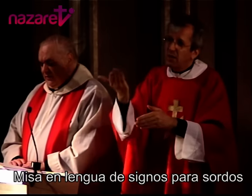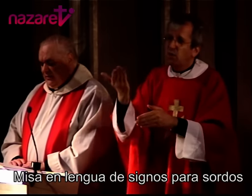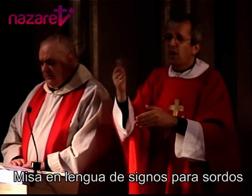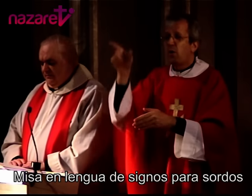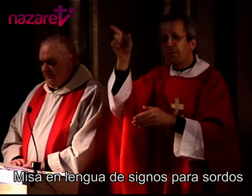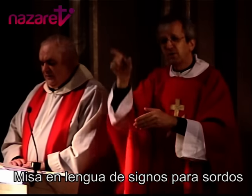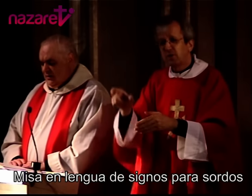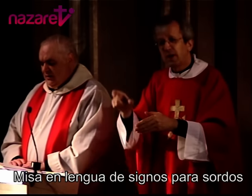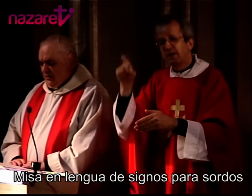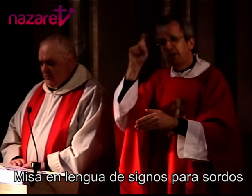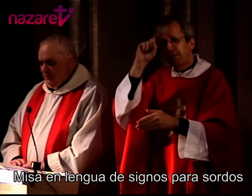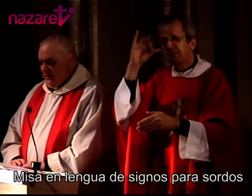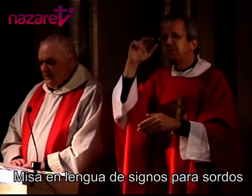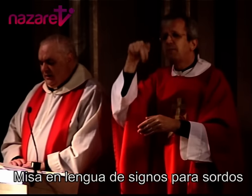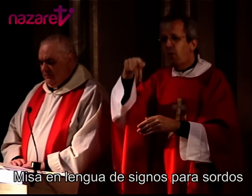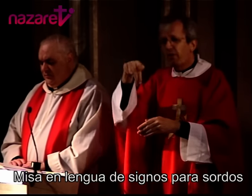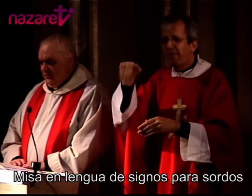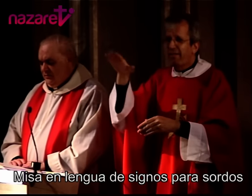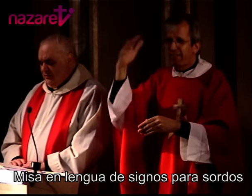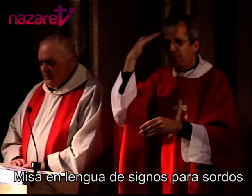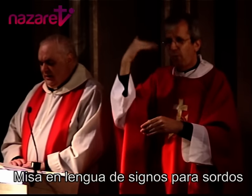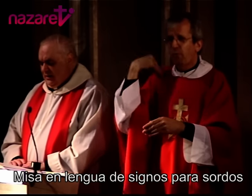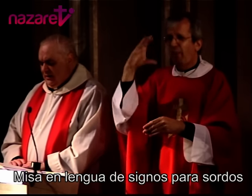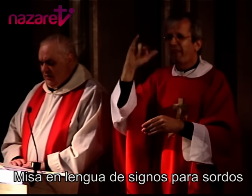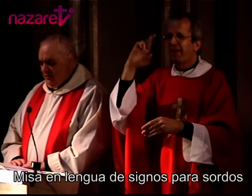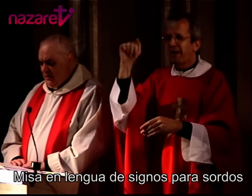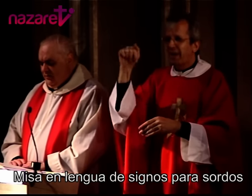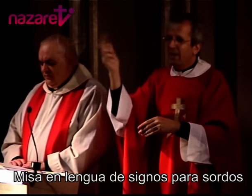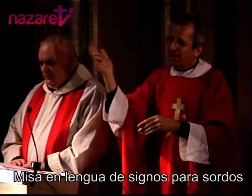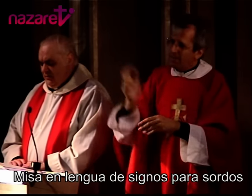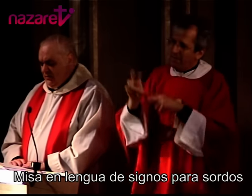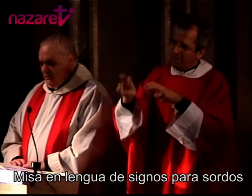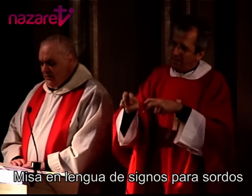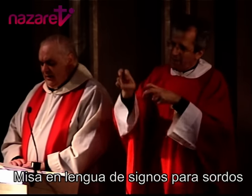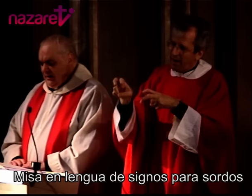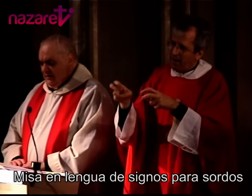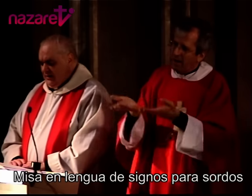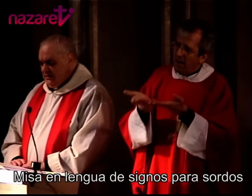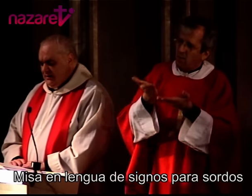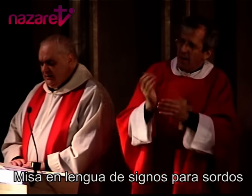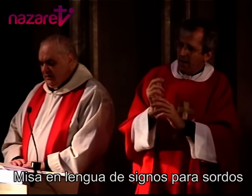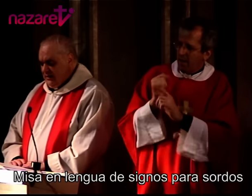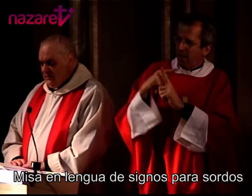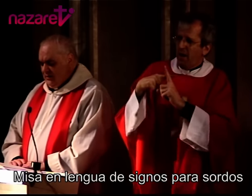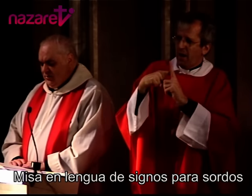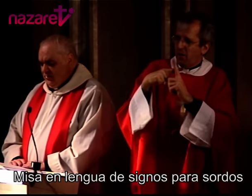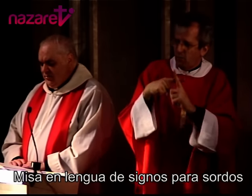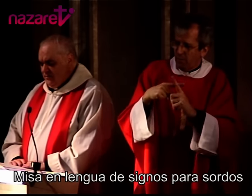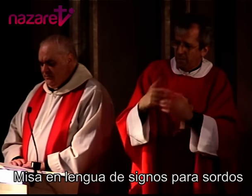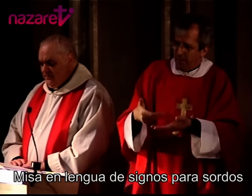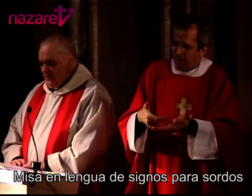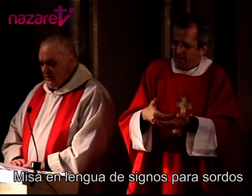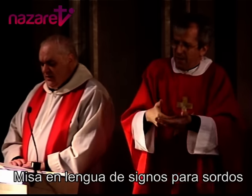de Cirene, que volvía del campo, y le cargaron la cruz para que la llevase detrás de